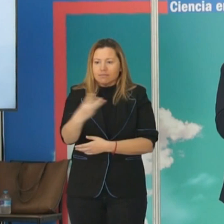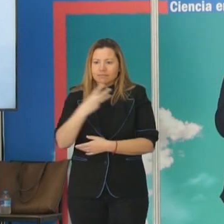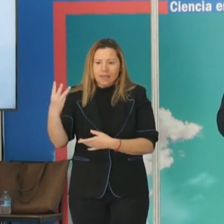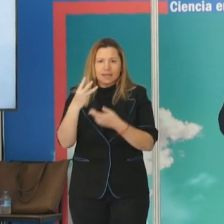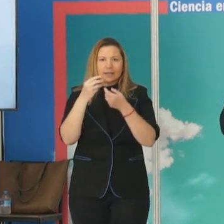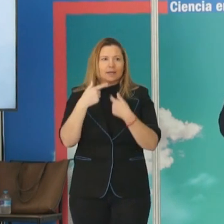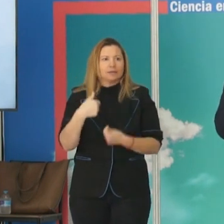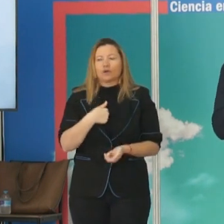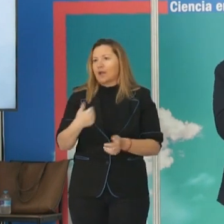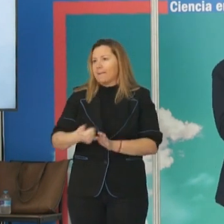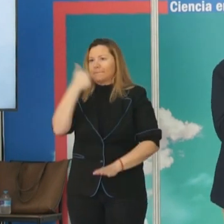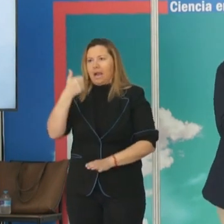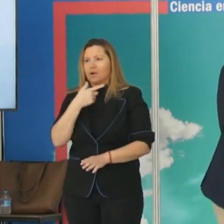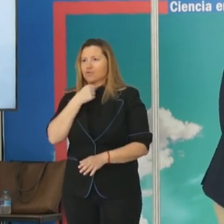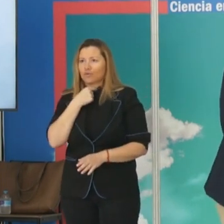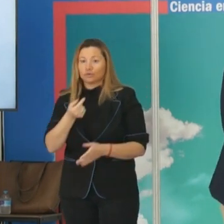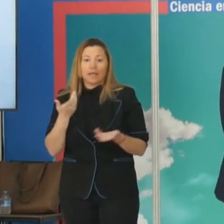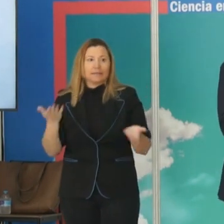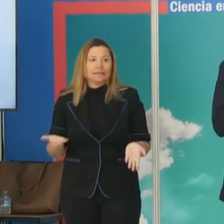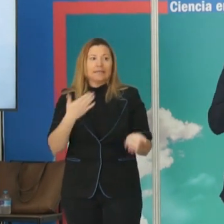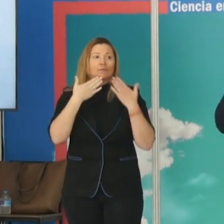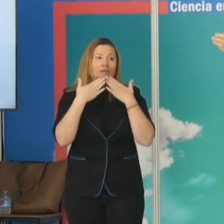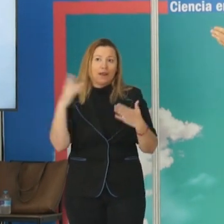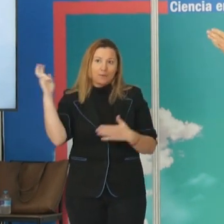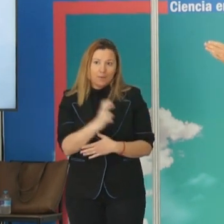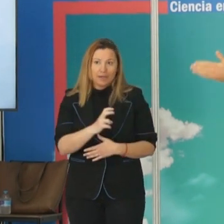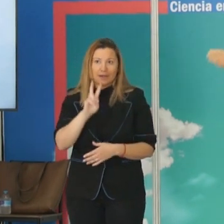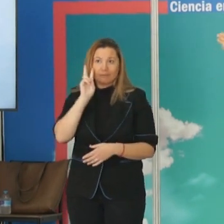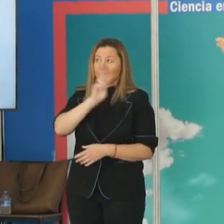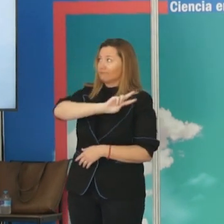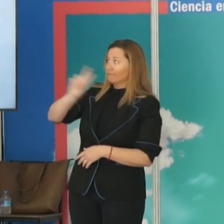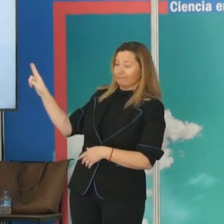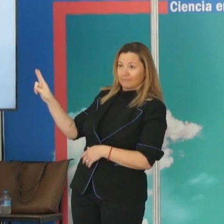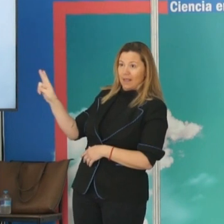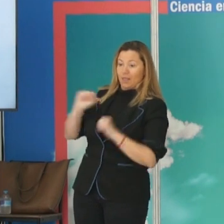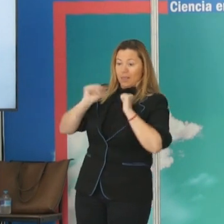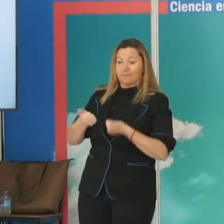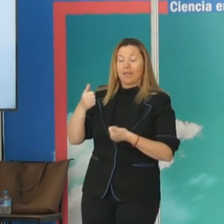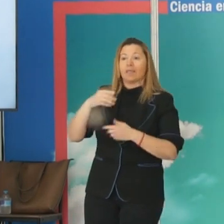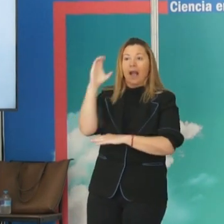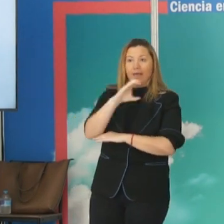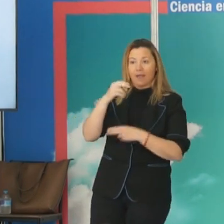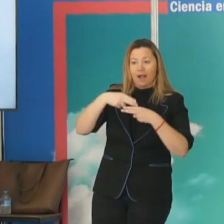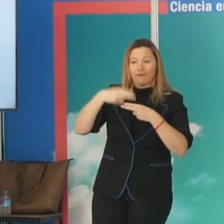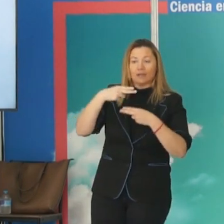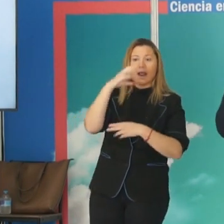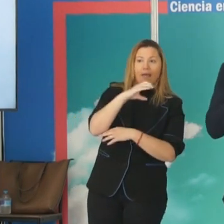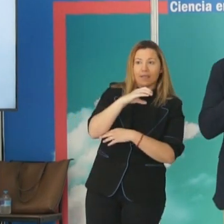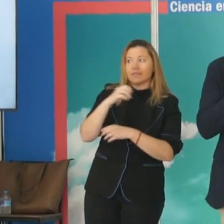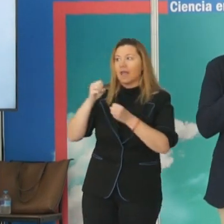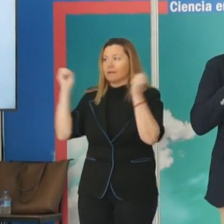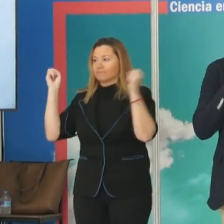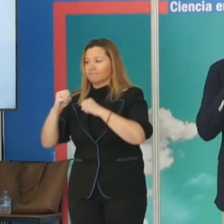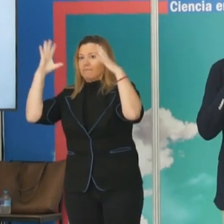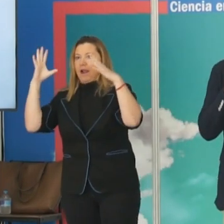en el Parque de la Ciencia. Así que muchas gracias por estar aquí. Ya ven que el título de la charla, donde empieza la ciencia, la frontera entre la ciencia y la magia,